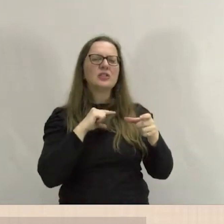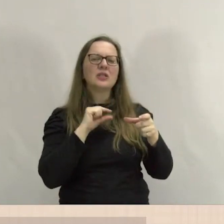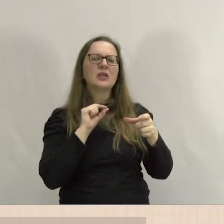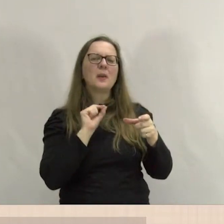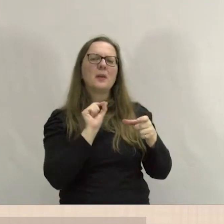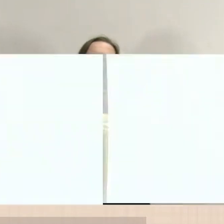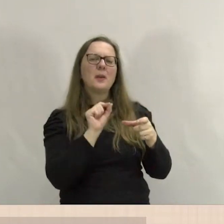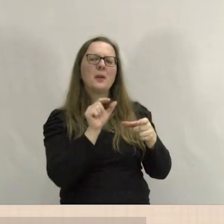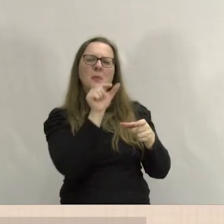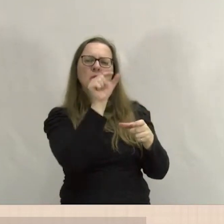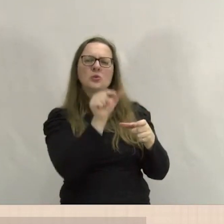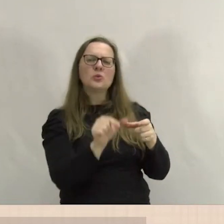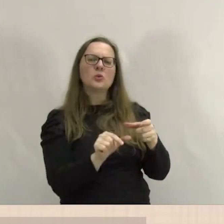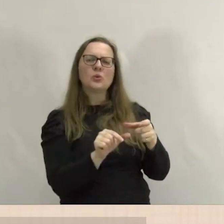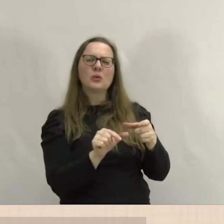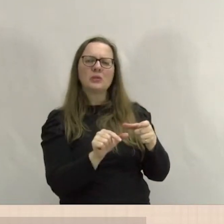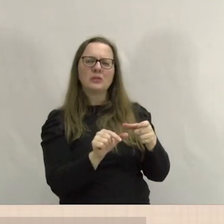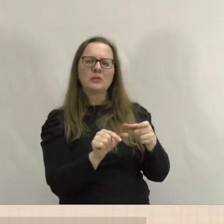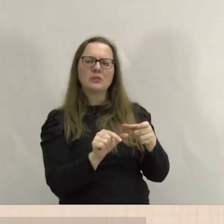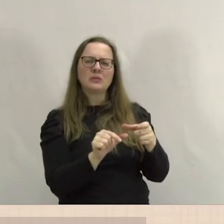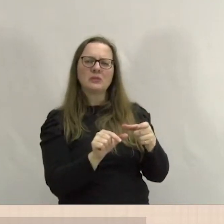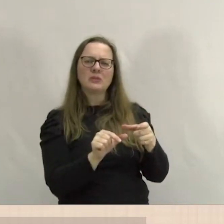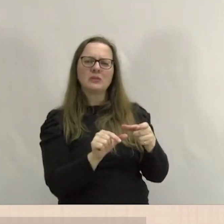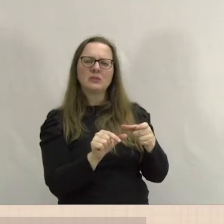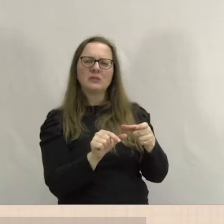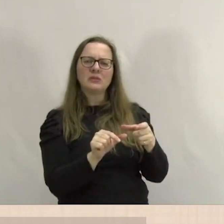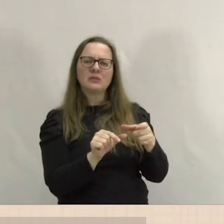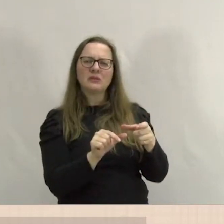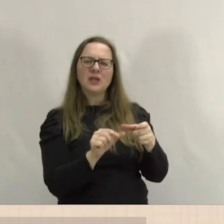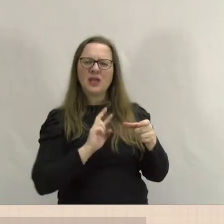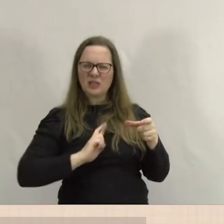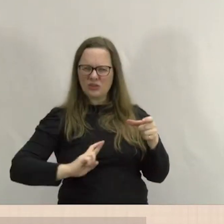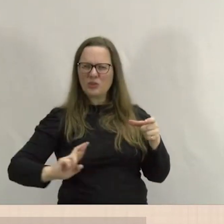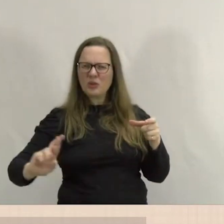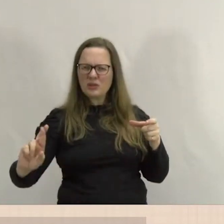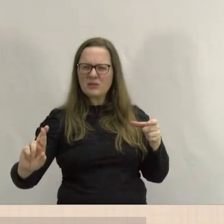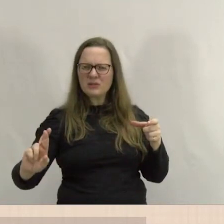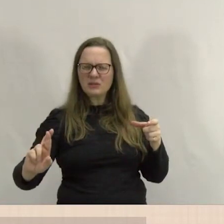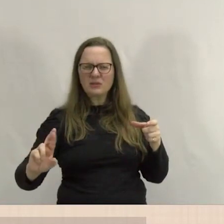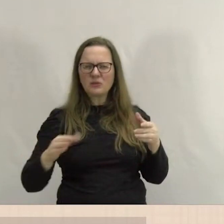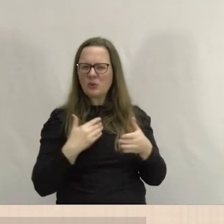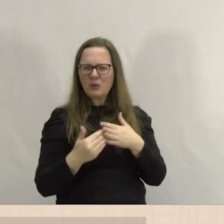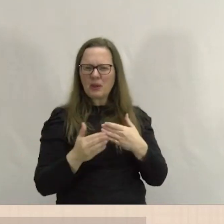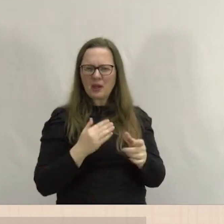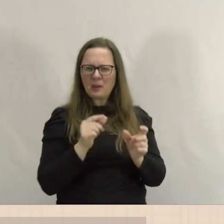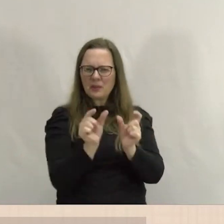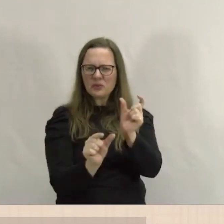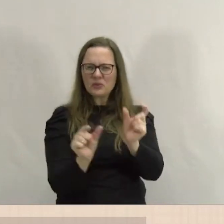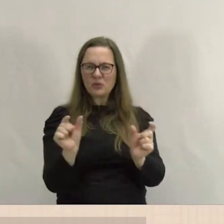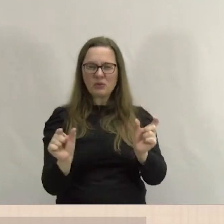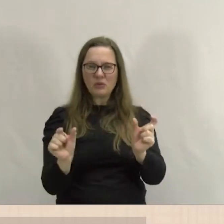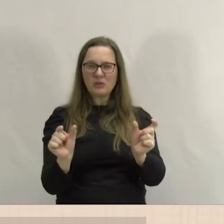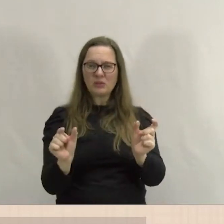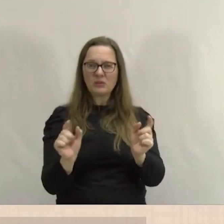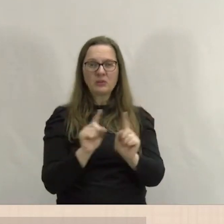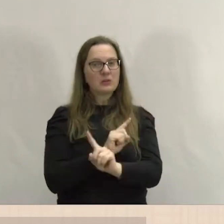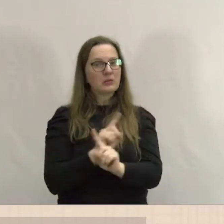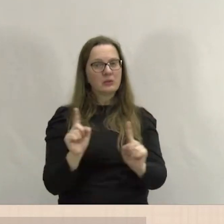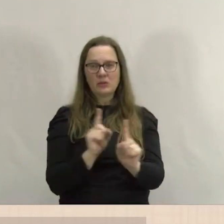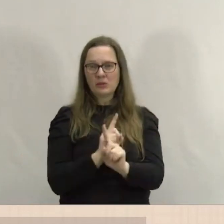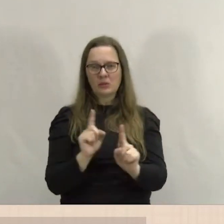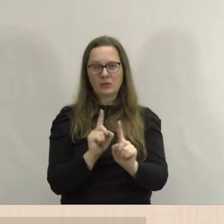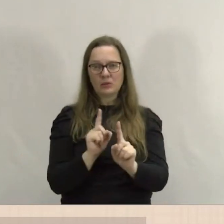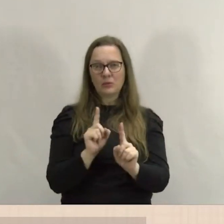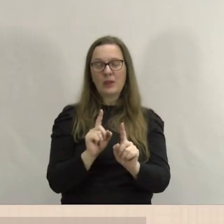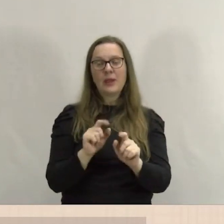Um profeta, um homem que Deus delegou para falar palavra profética.